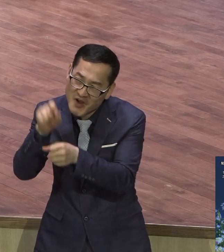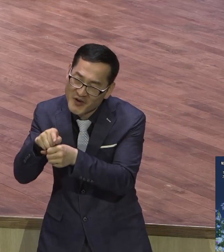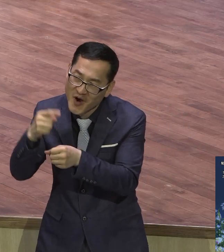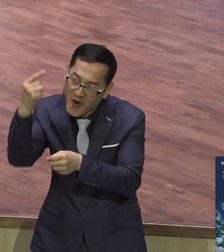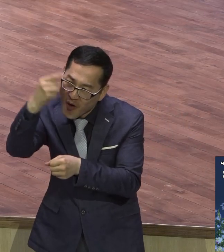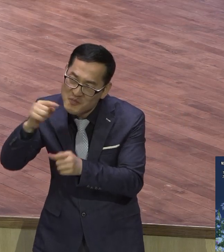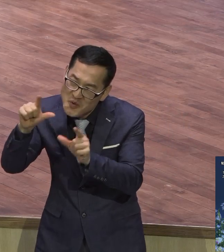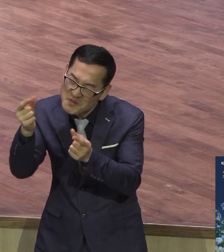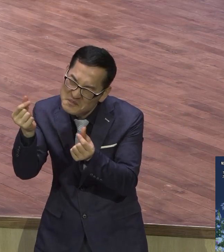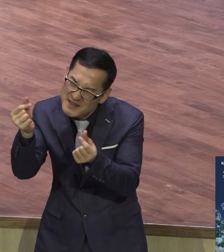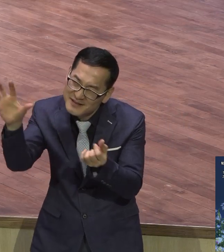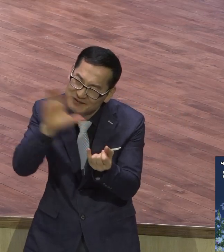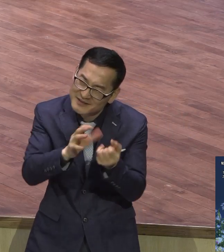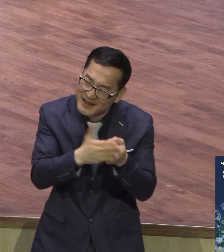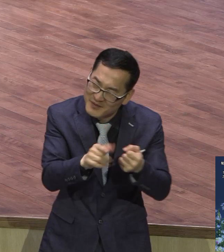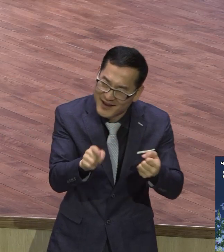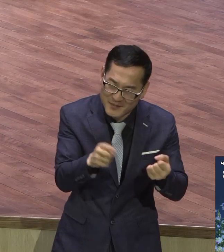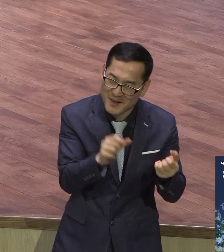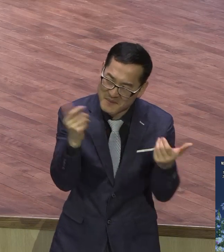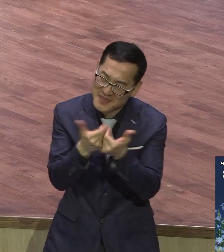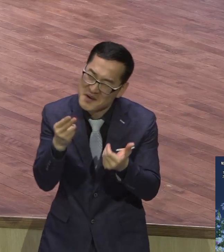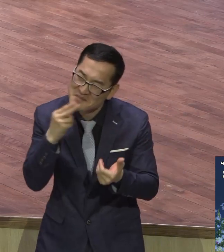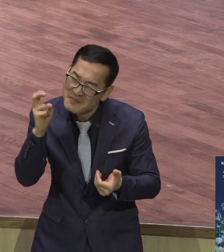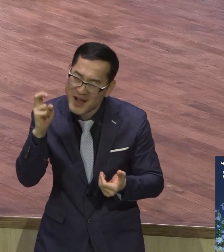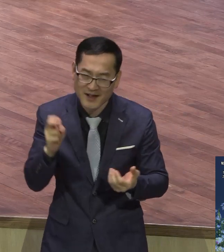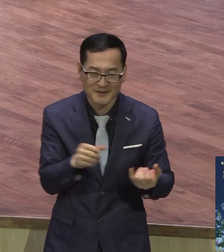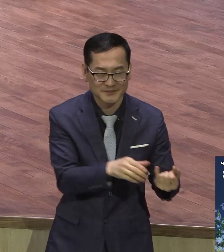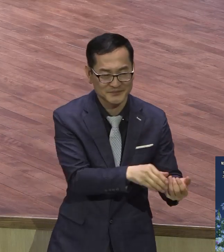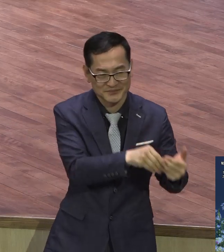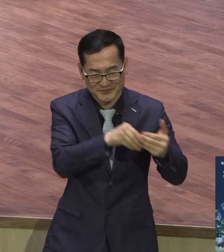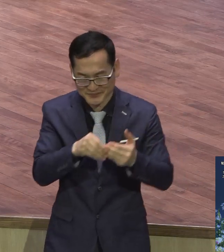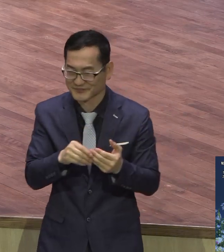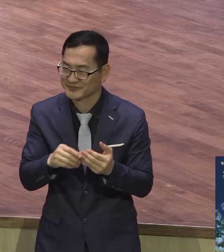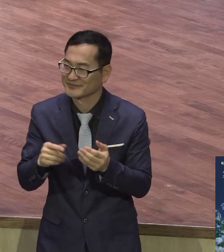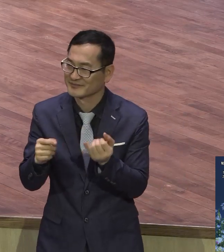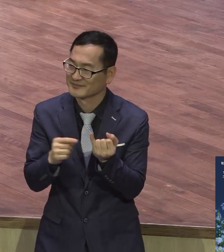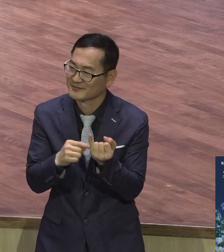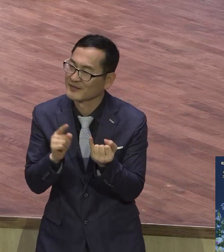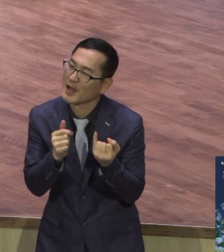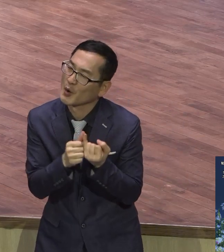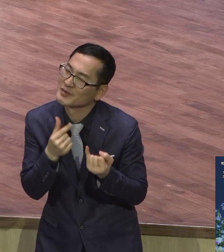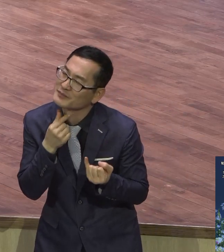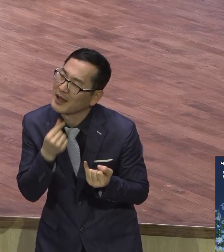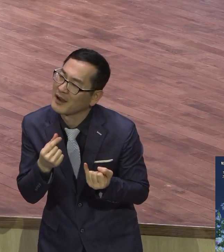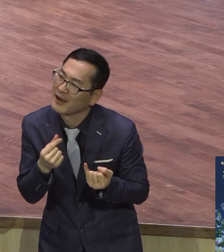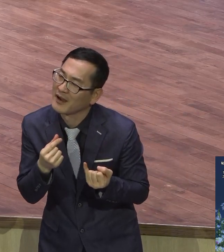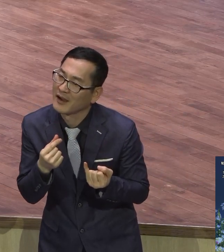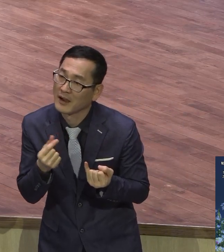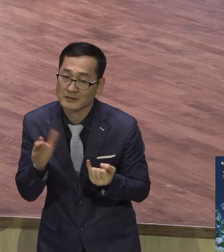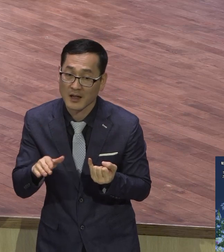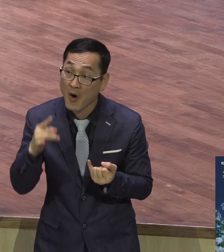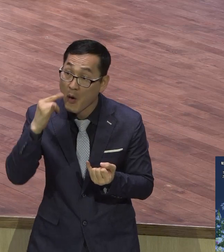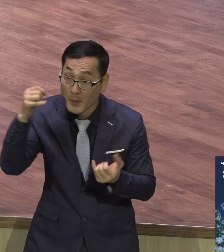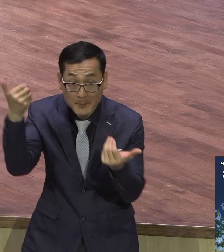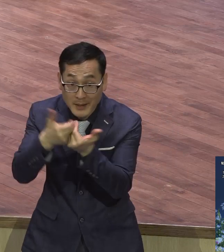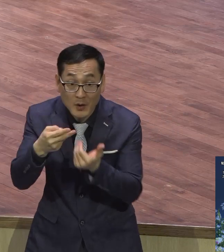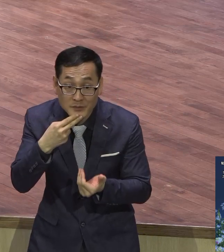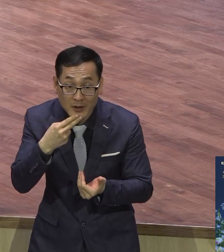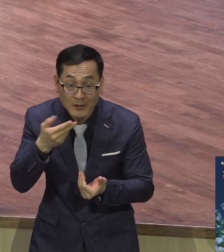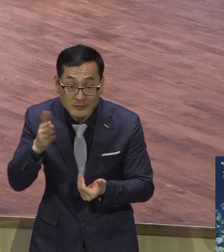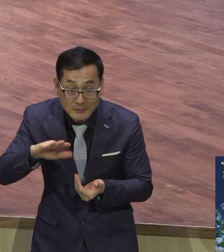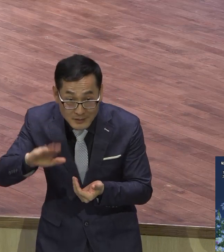부모님께 인사를 가자 인사를 갔더니 생각지도 못하는데 아버지가 결사 반대를 했어요.